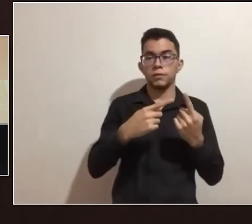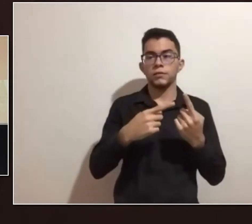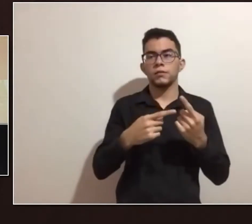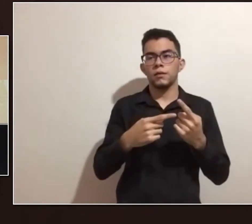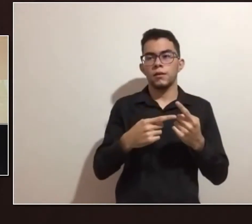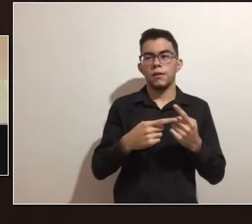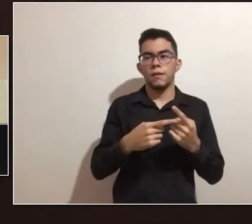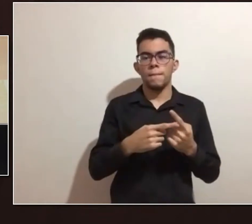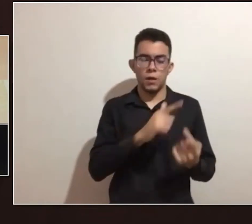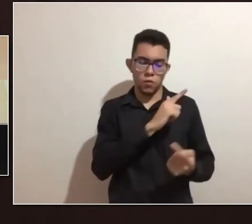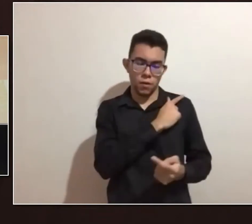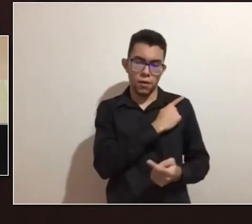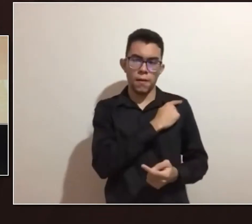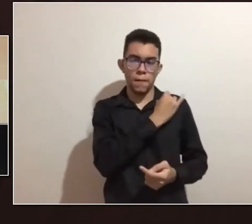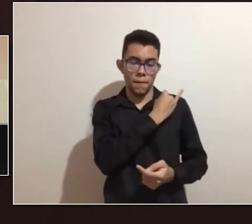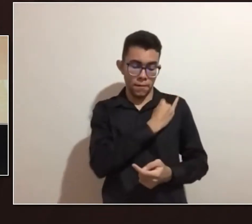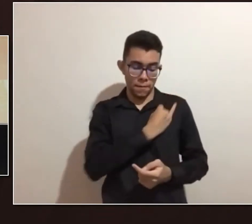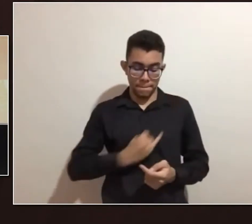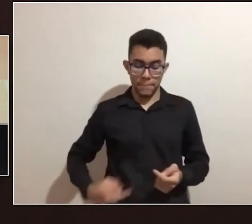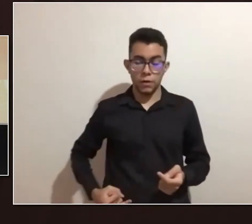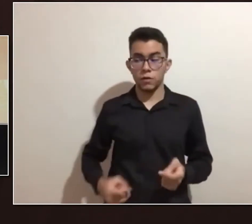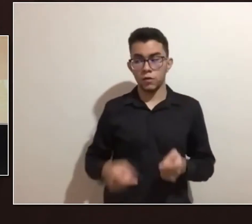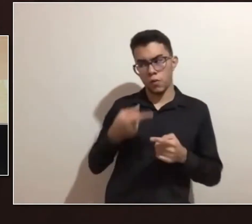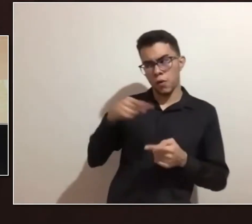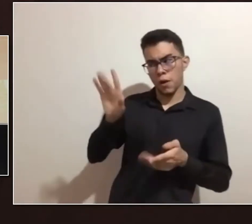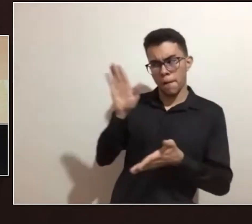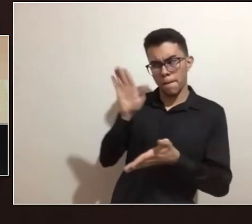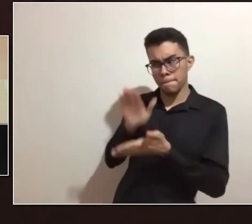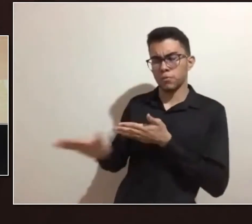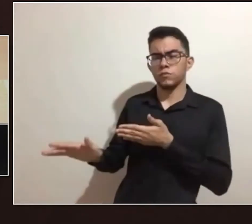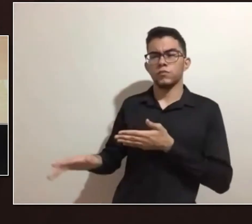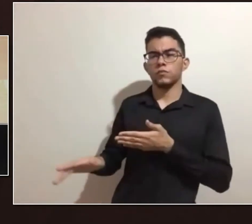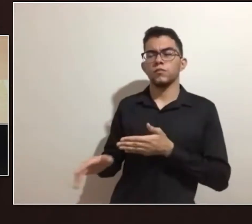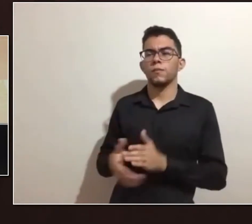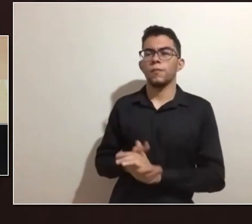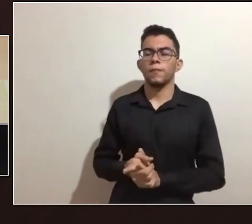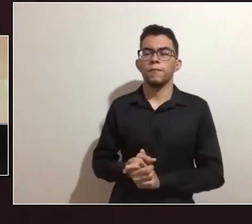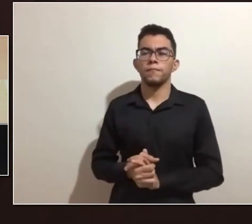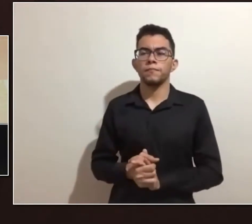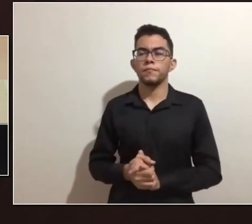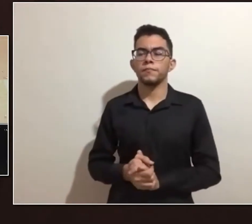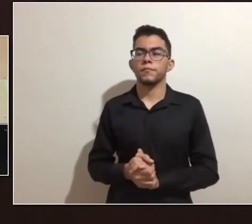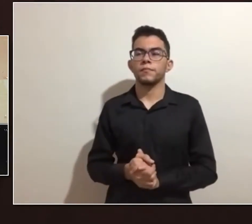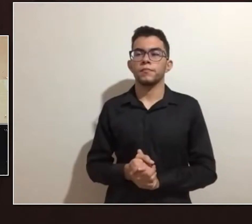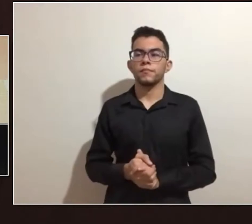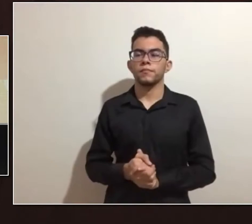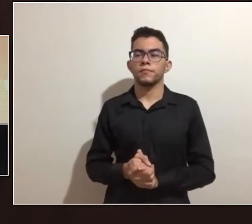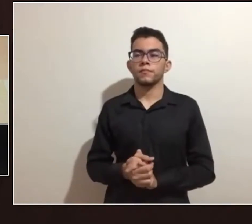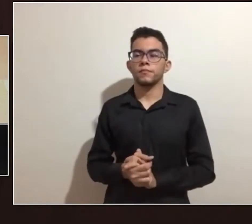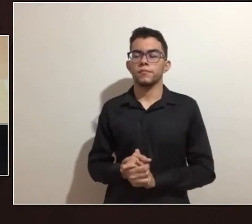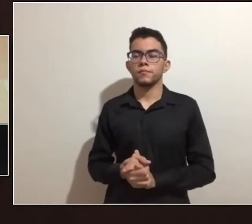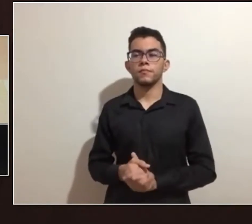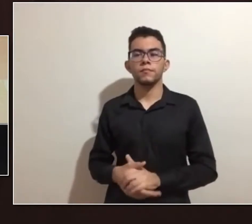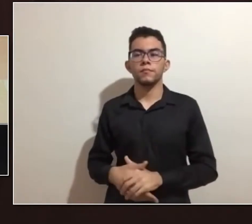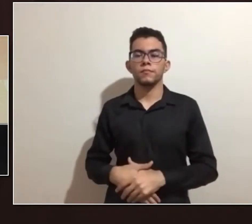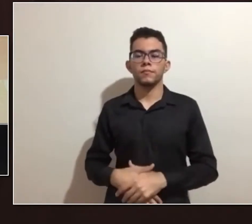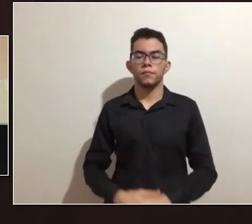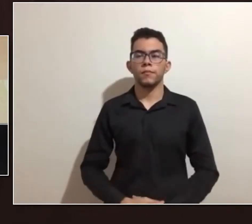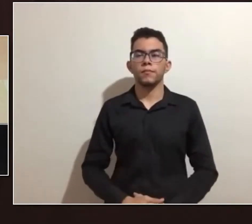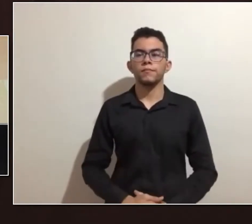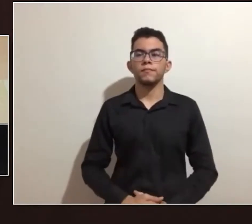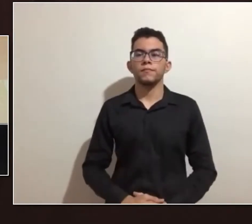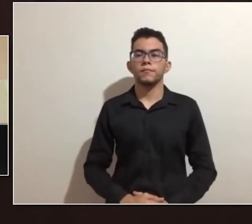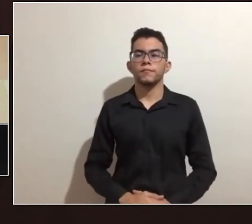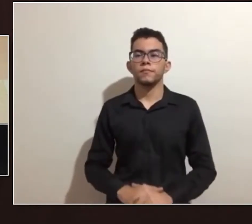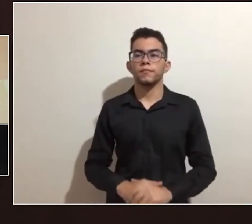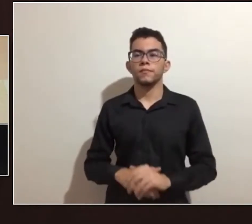tá? Capítulo 12, versículo 2, lá bom, vou ler desde 1 para vocês contextualizarem. Depois